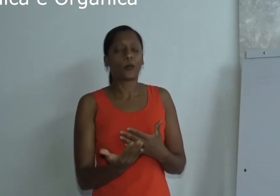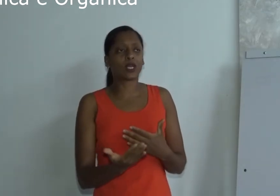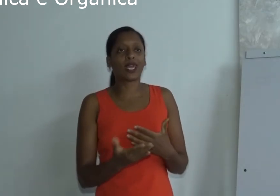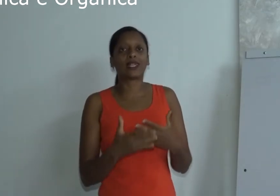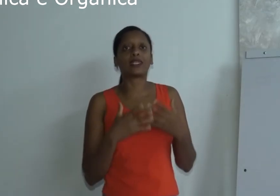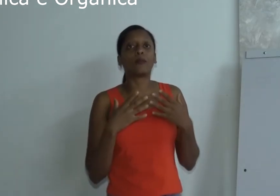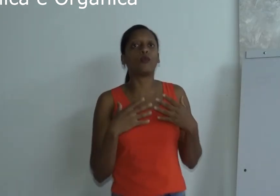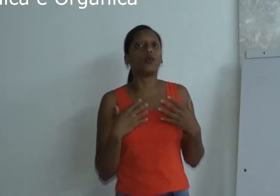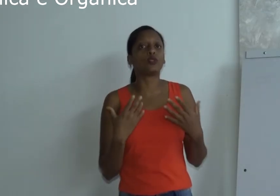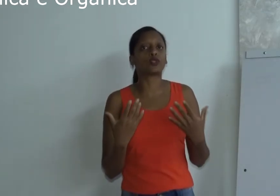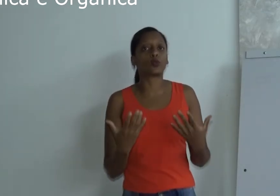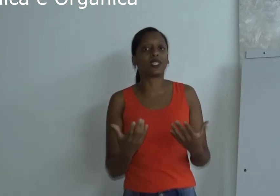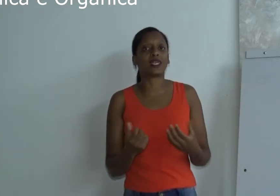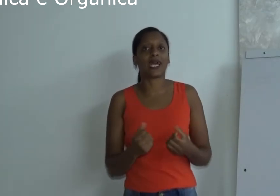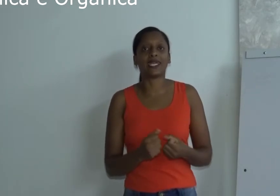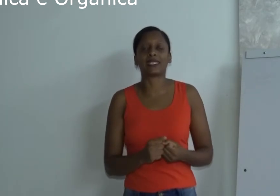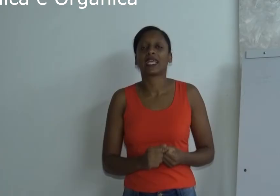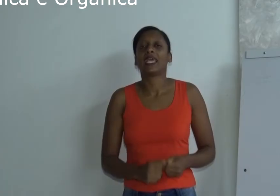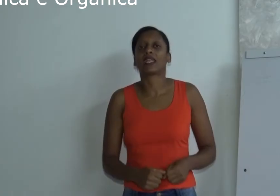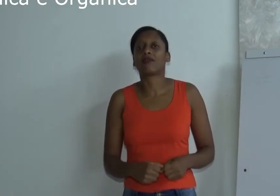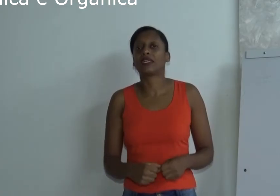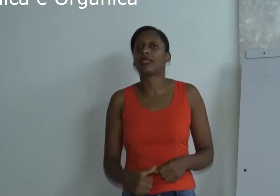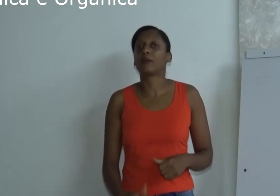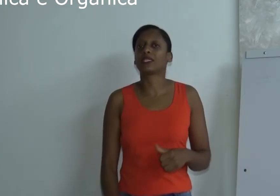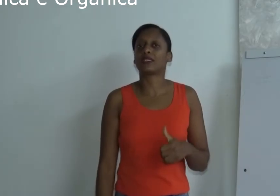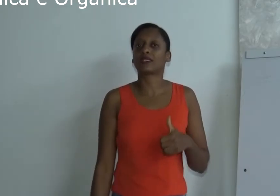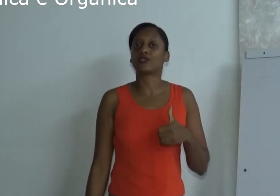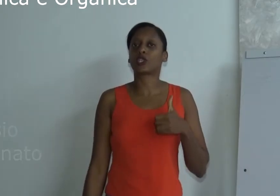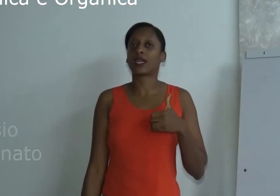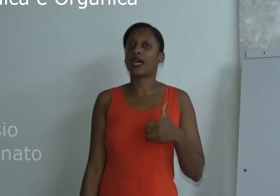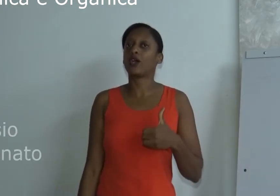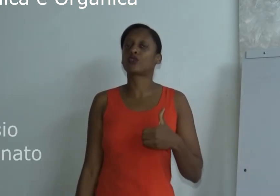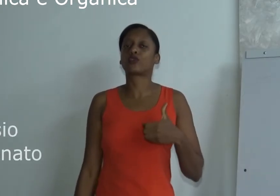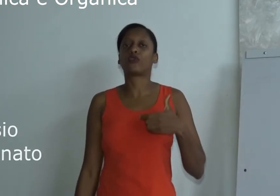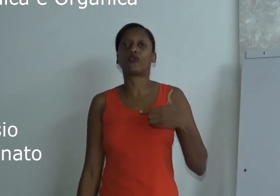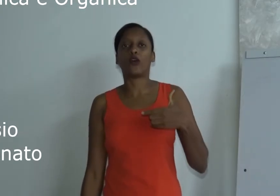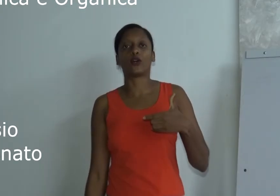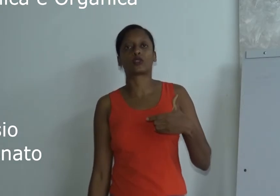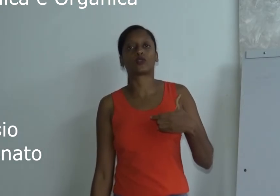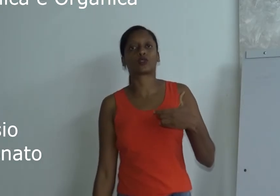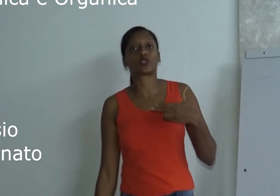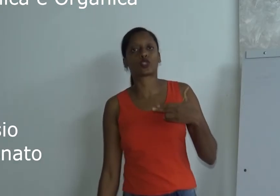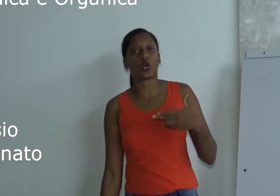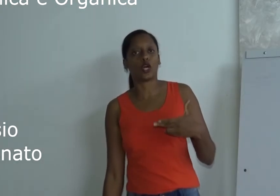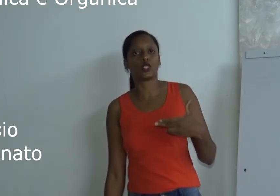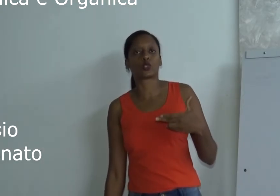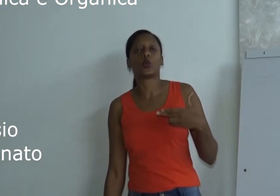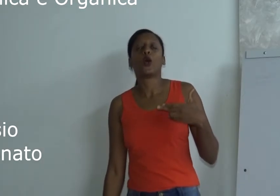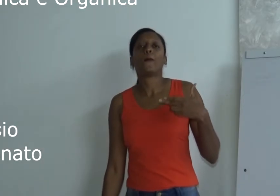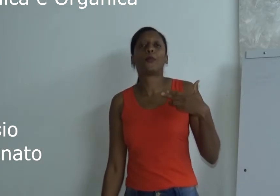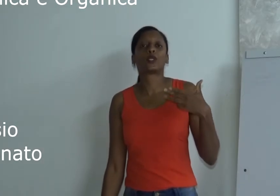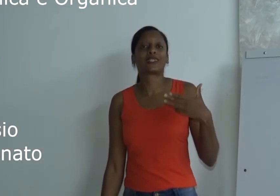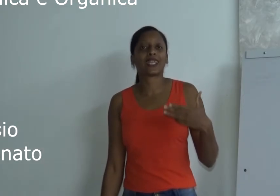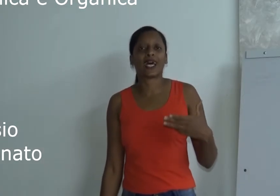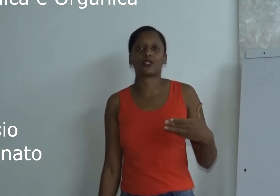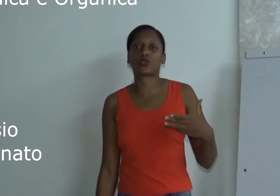porque ela tem muitos minerais. Ela vai ter a presença de cálcio, fósforo, sódio,